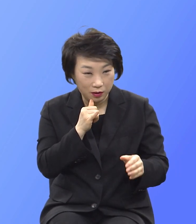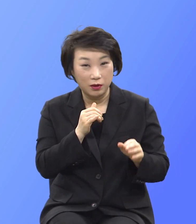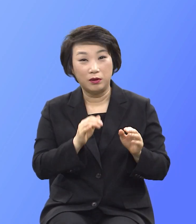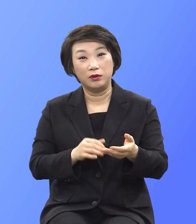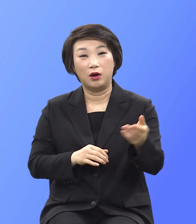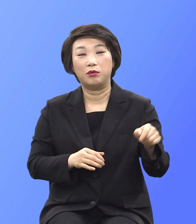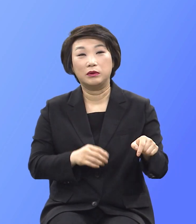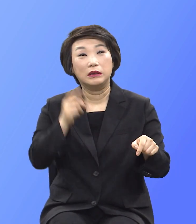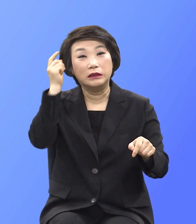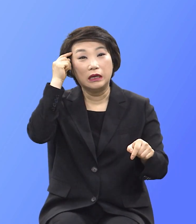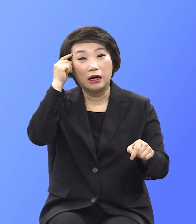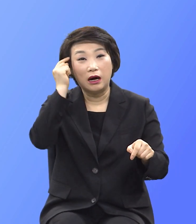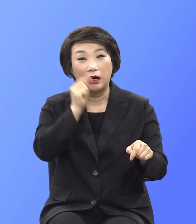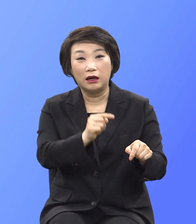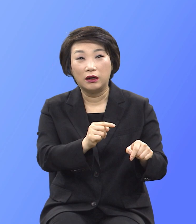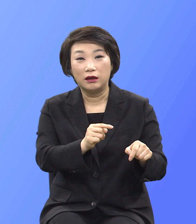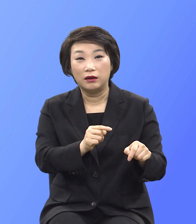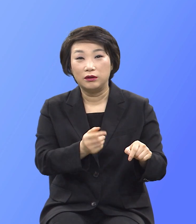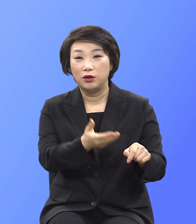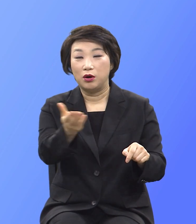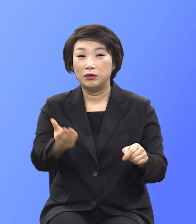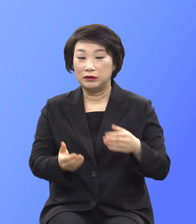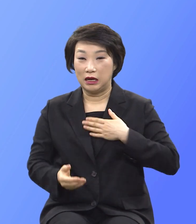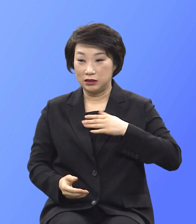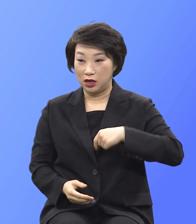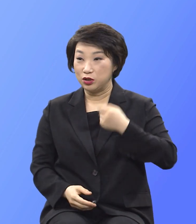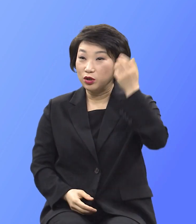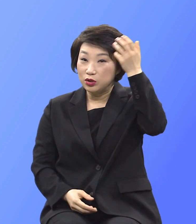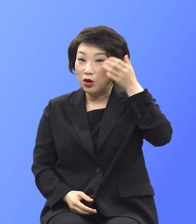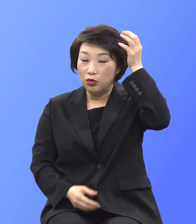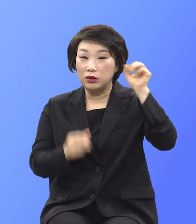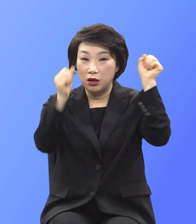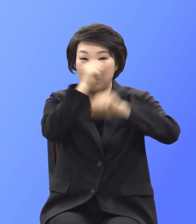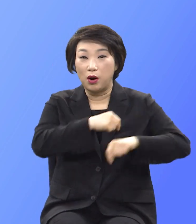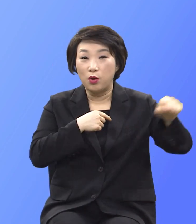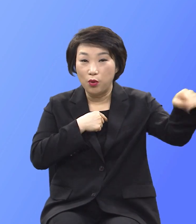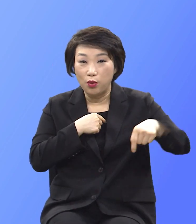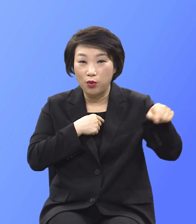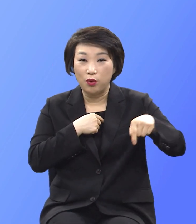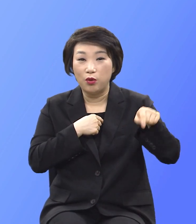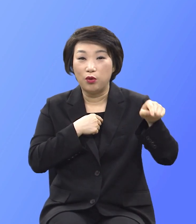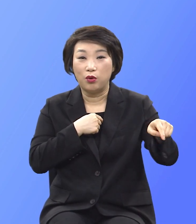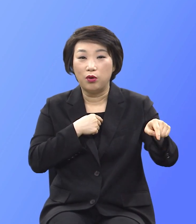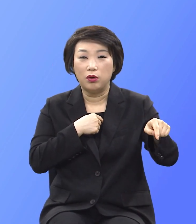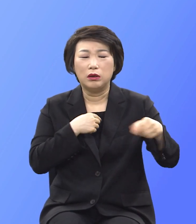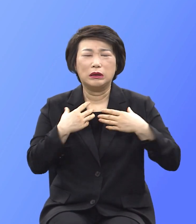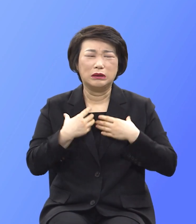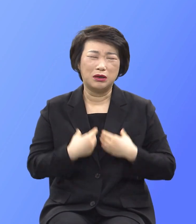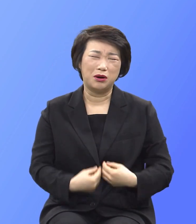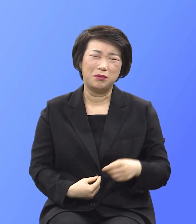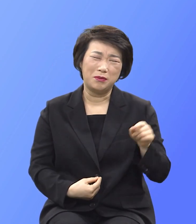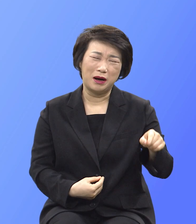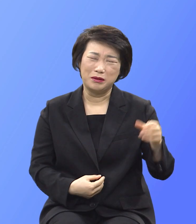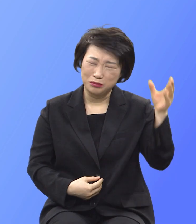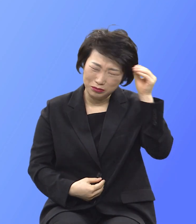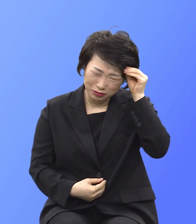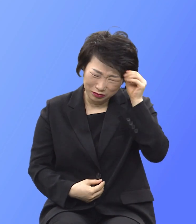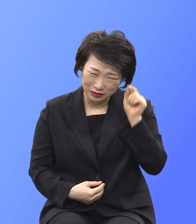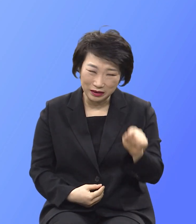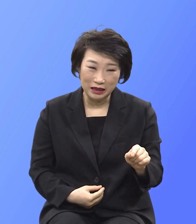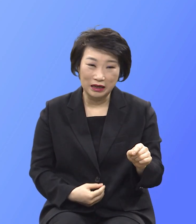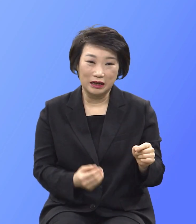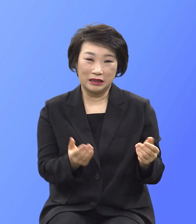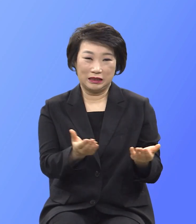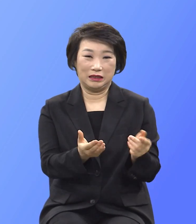이 생각에 자신의 영혼의 파멸을 가져오게 하는 절망적인 무지라는